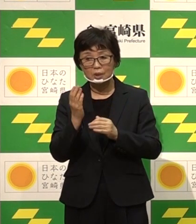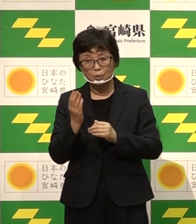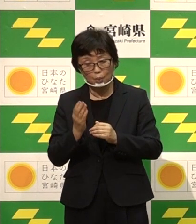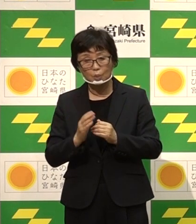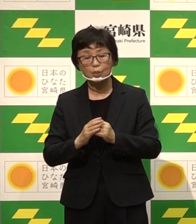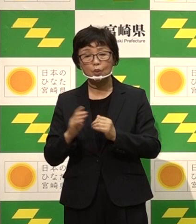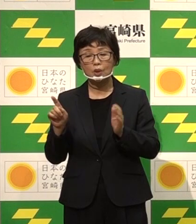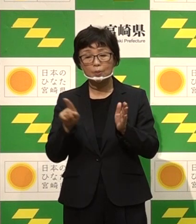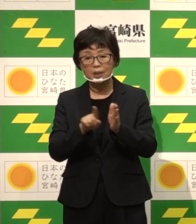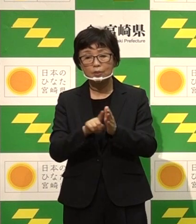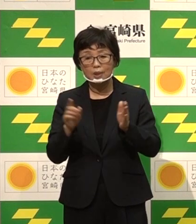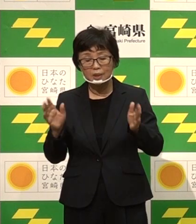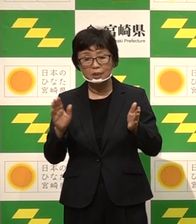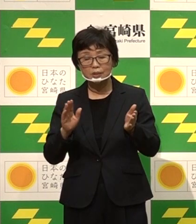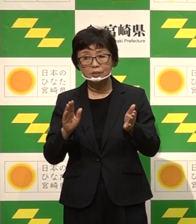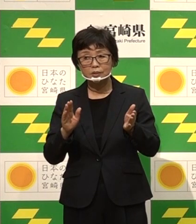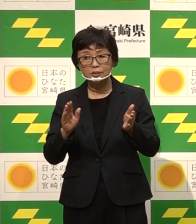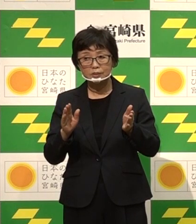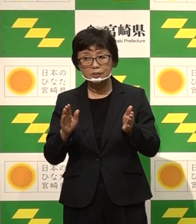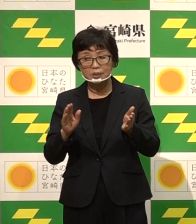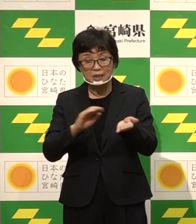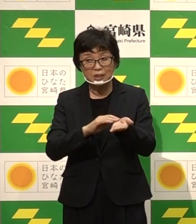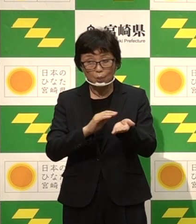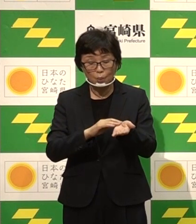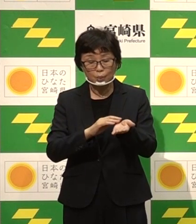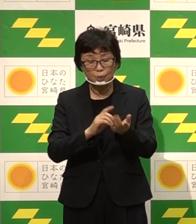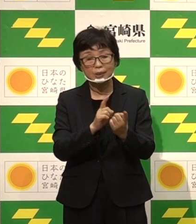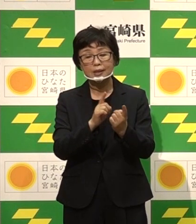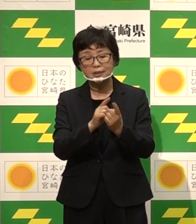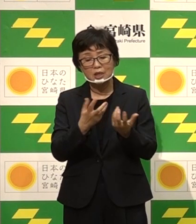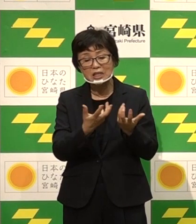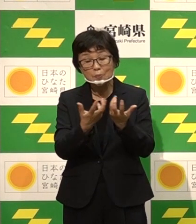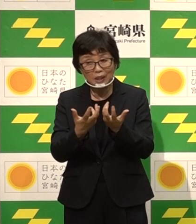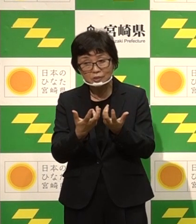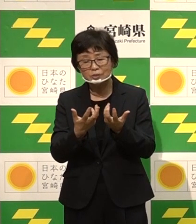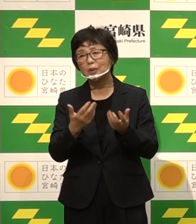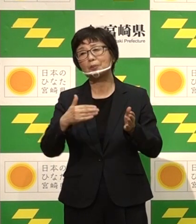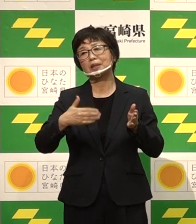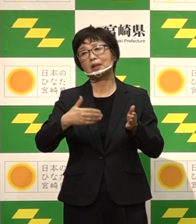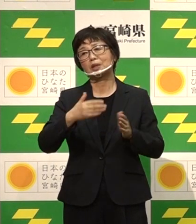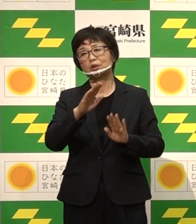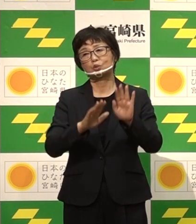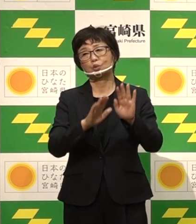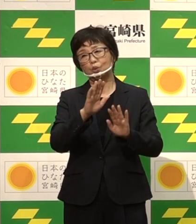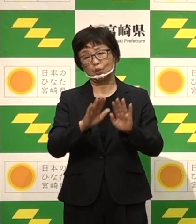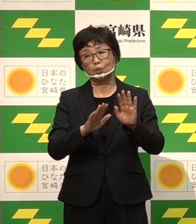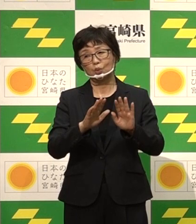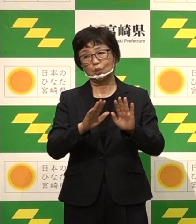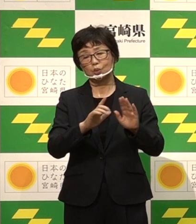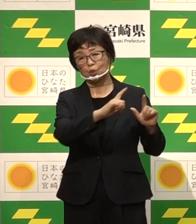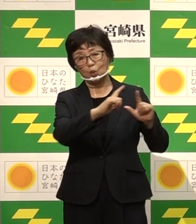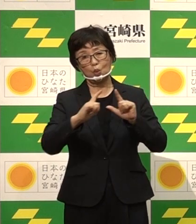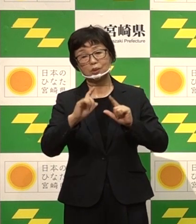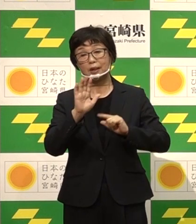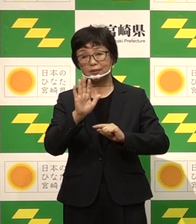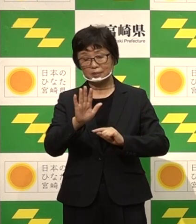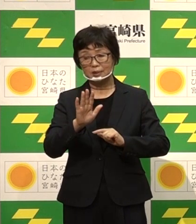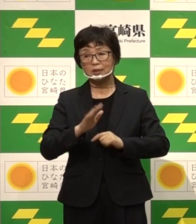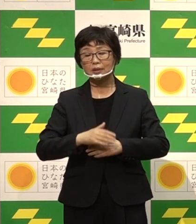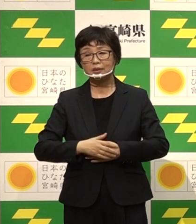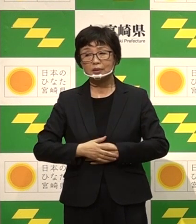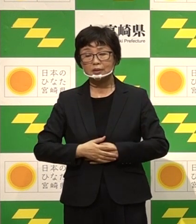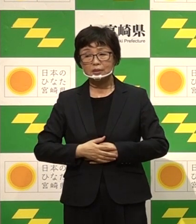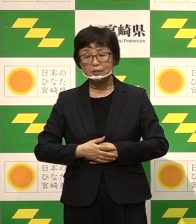の中では、まあ、病床、まあ、医療体制の逼迫というところまでは至ってないというお話もあったかと思うんですけれども、はい、